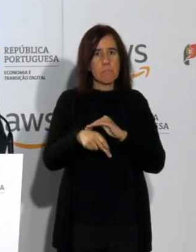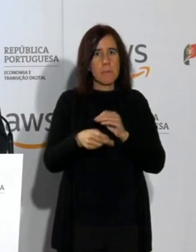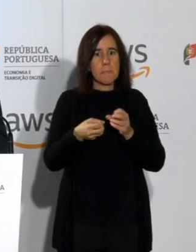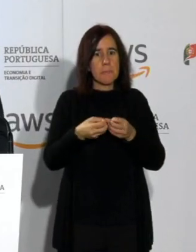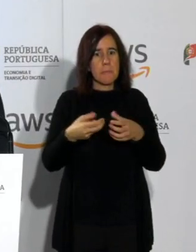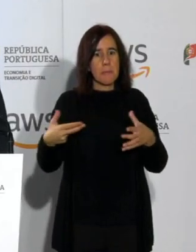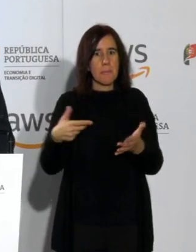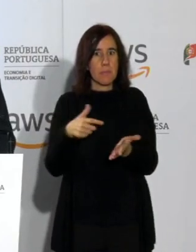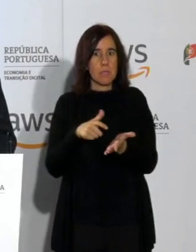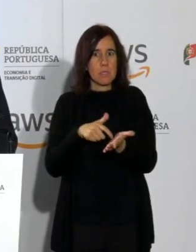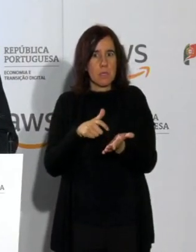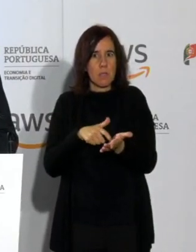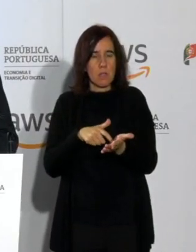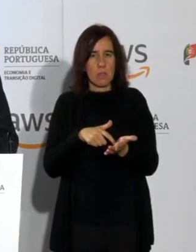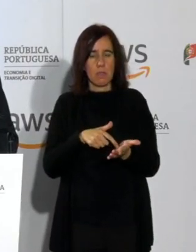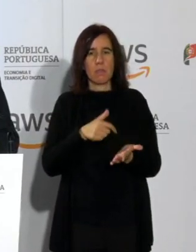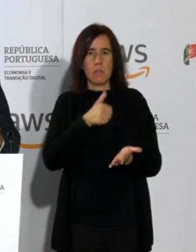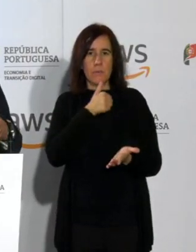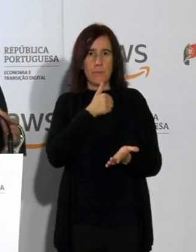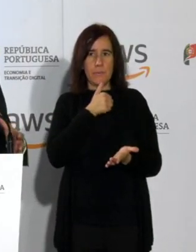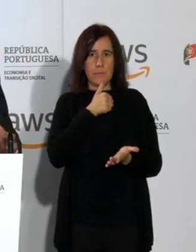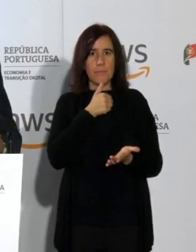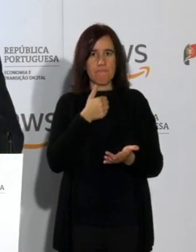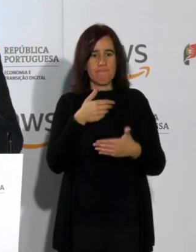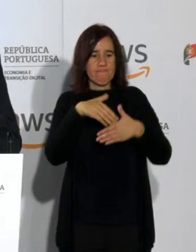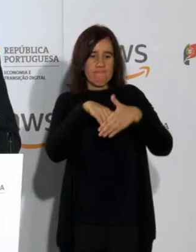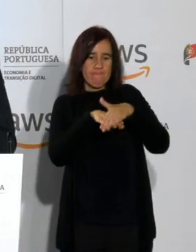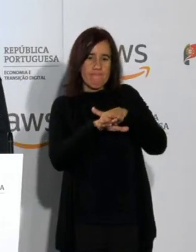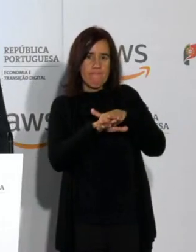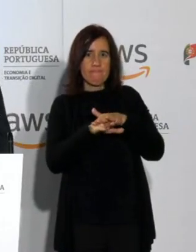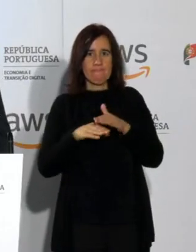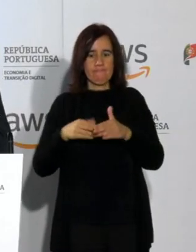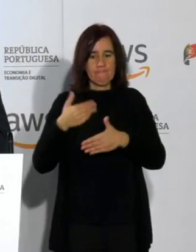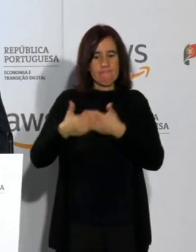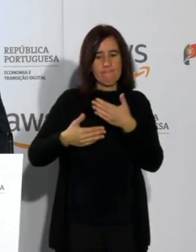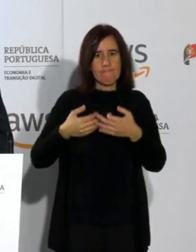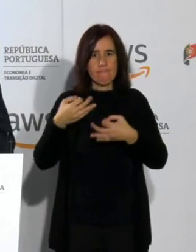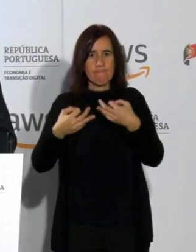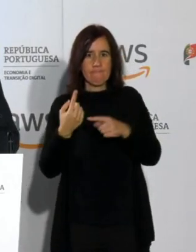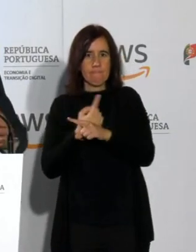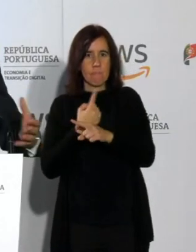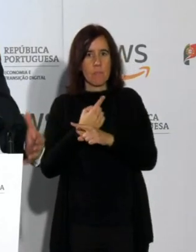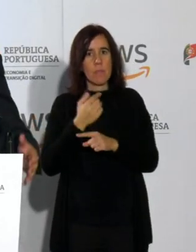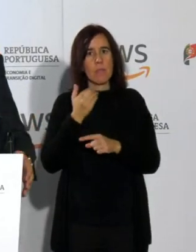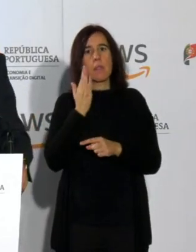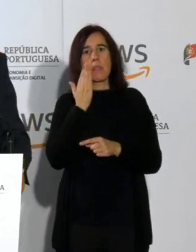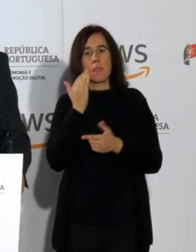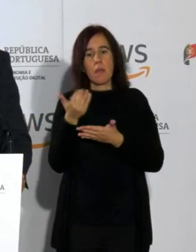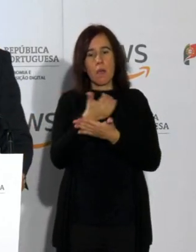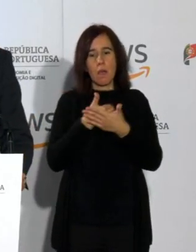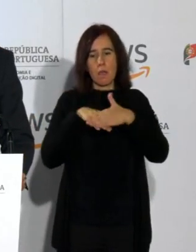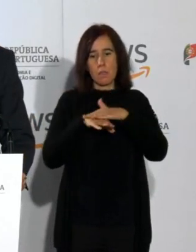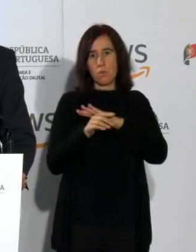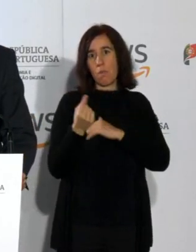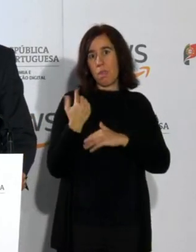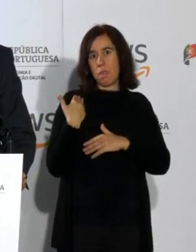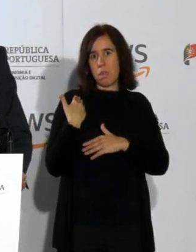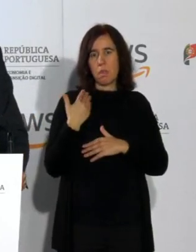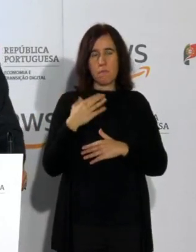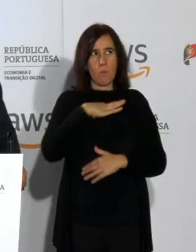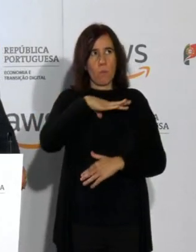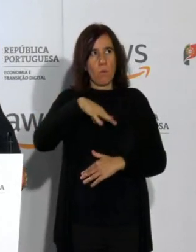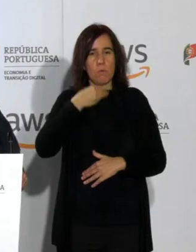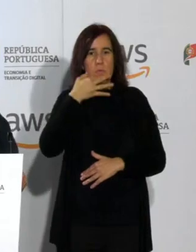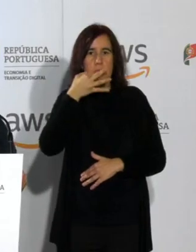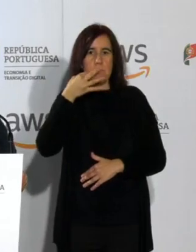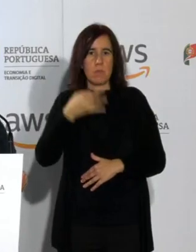das necessidades de armazenamento, processamento e tratamento de dados que muito recentemente conhecemos em todo o